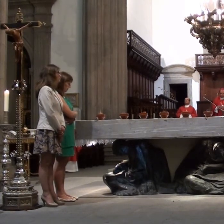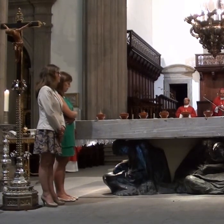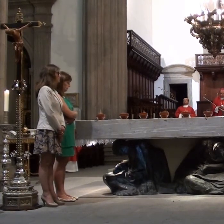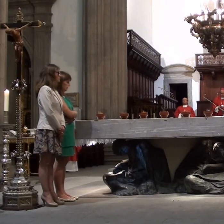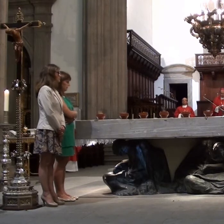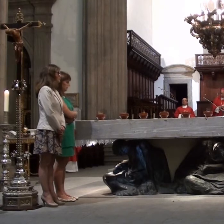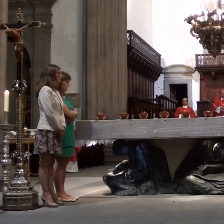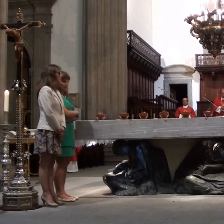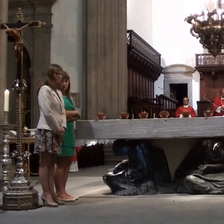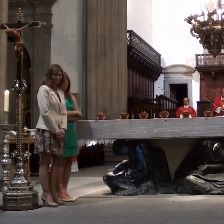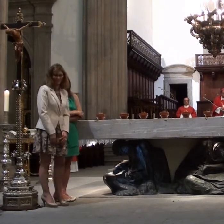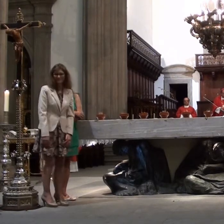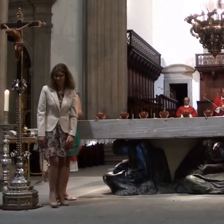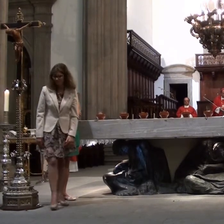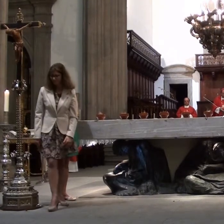Amén